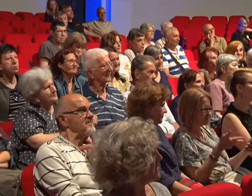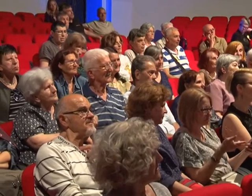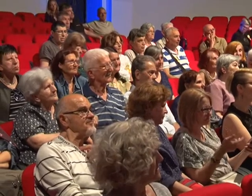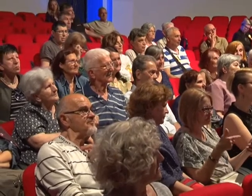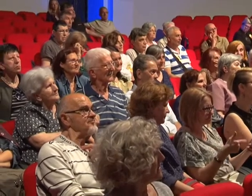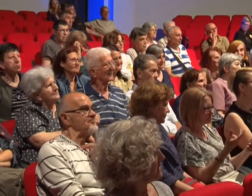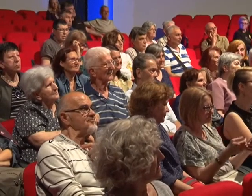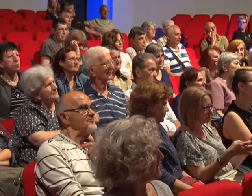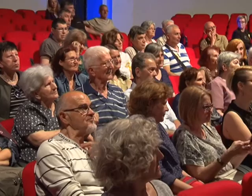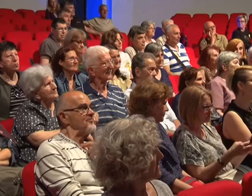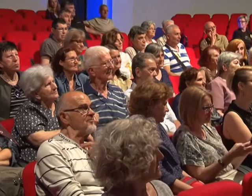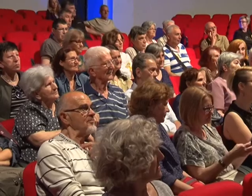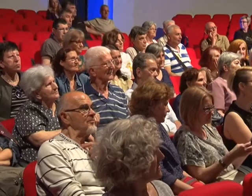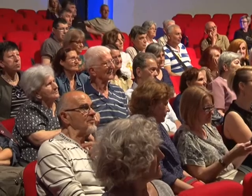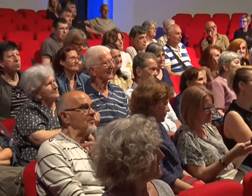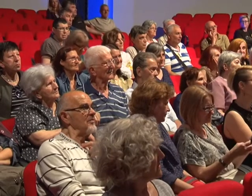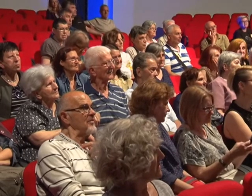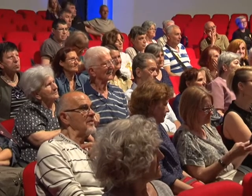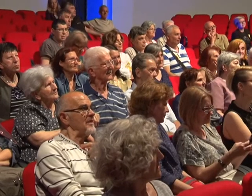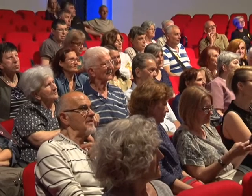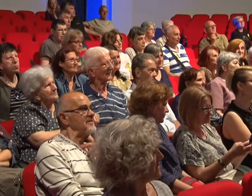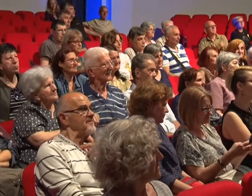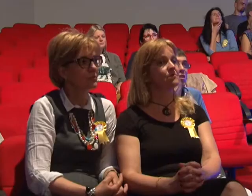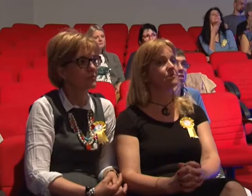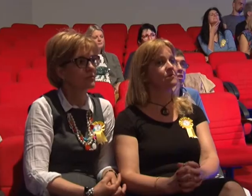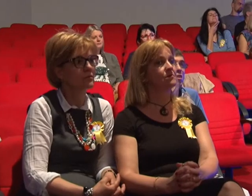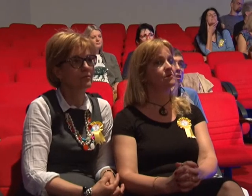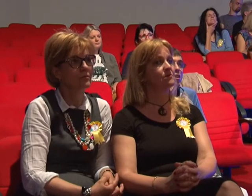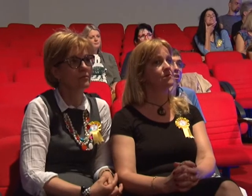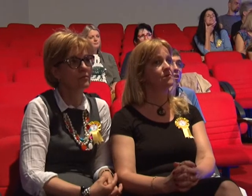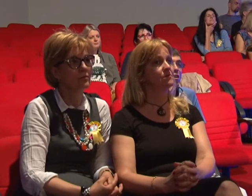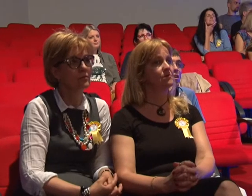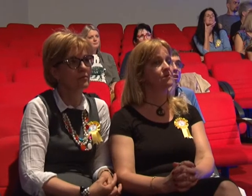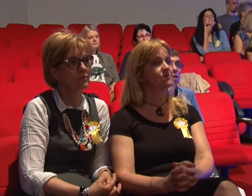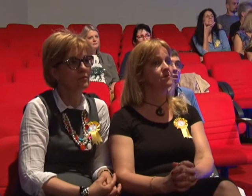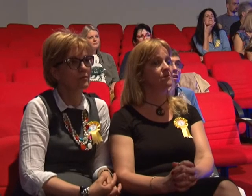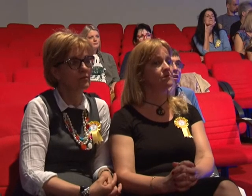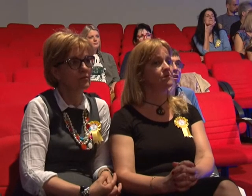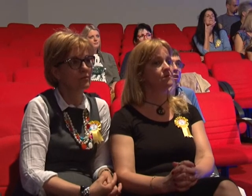da mali procenat Kragujevčana koristi ovaj vid komunikacije. Ukazivaće i na probleme sa